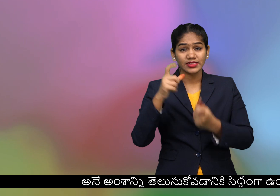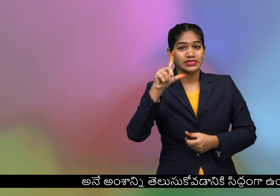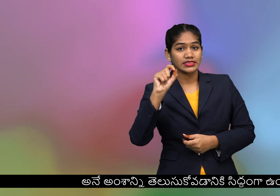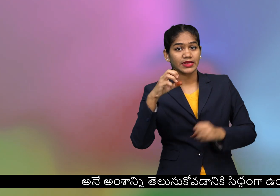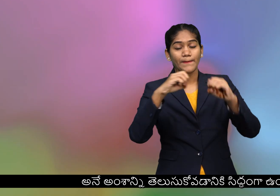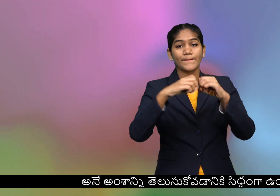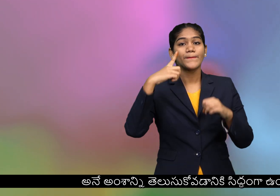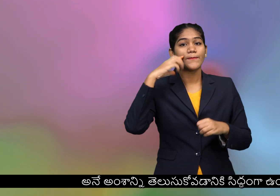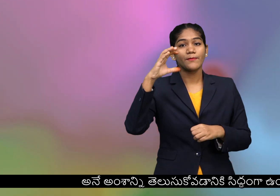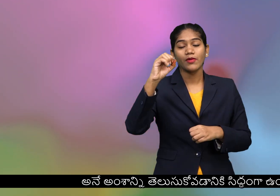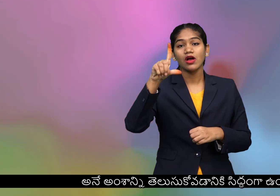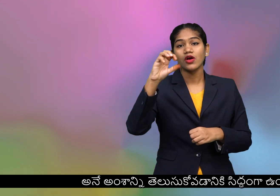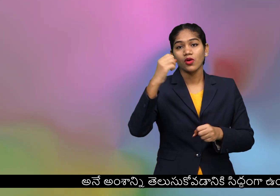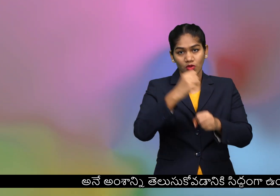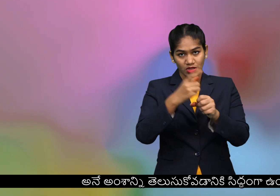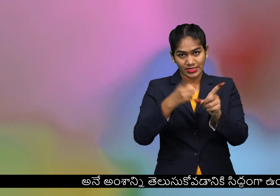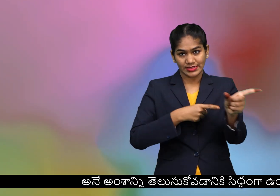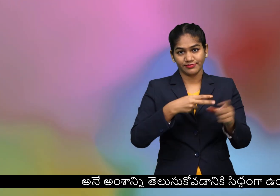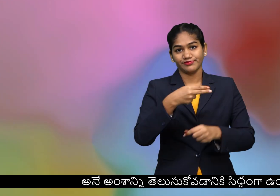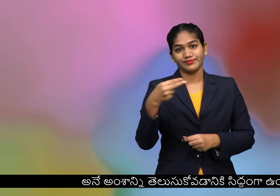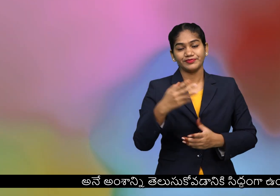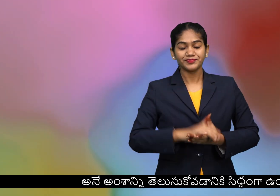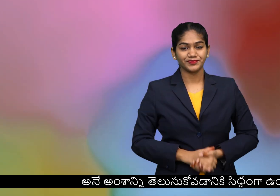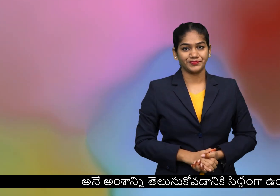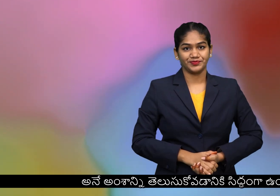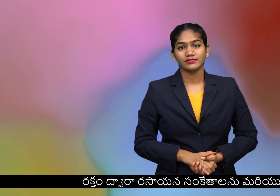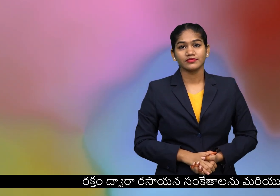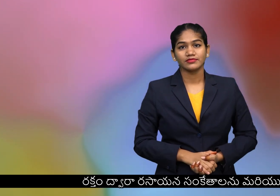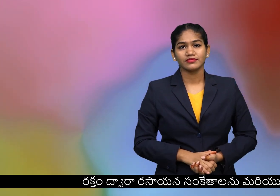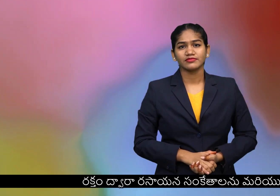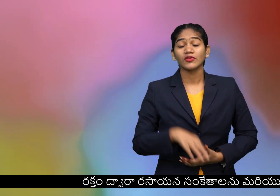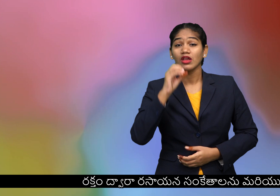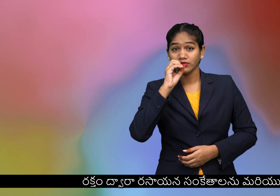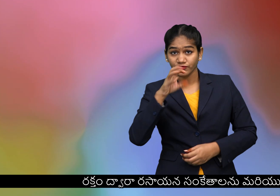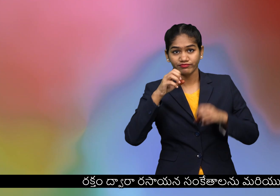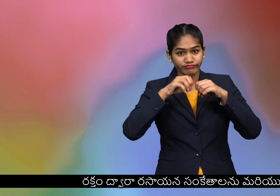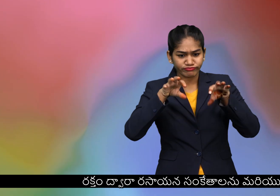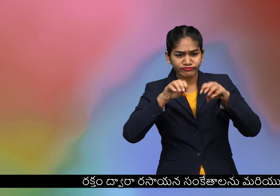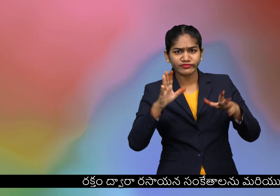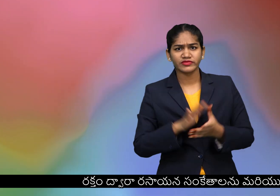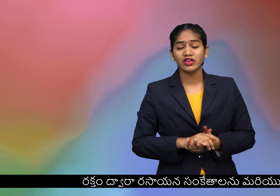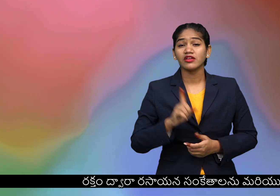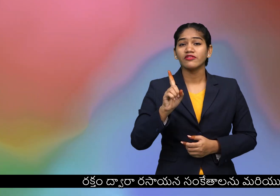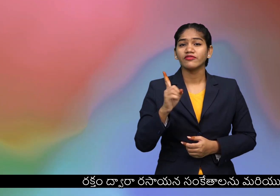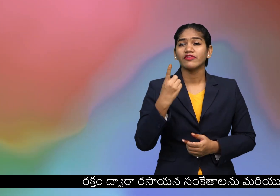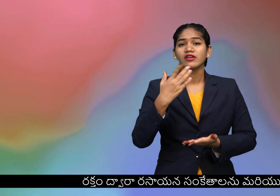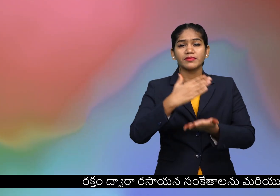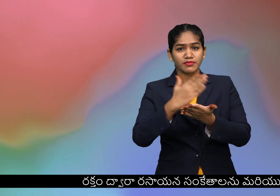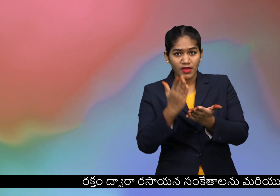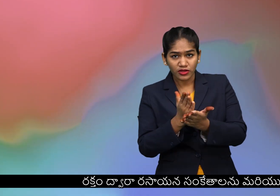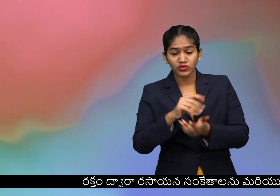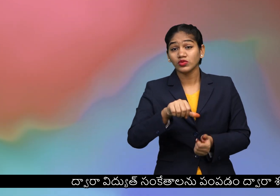అనే అంశాన్ని తెలుసుకోవడానికి సిద్ధంగా ఉండండి. రక్తం ద్వారా రసాయన సంకేతాలను